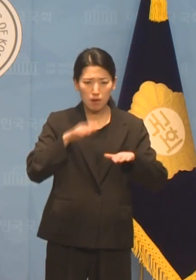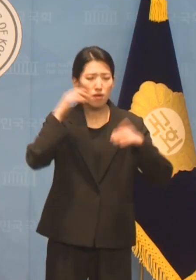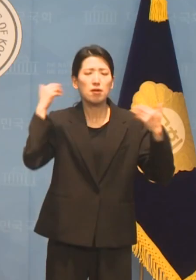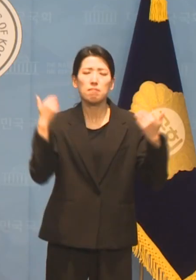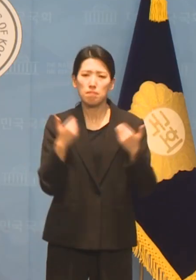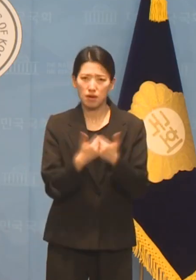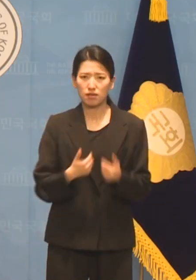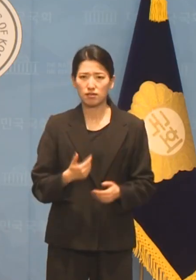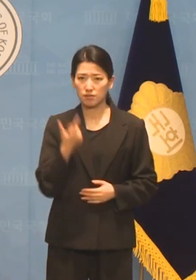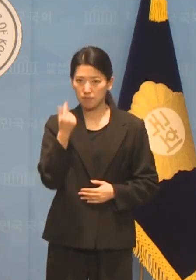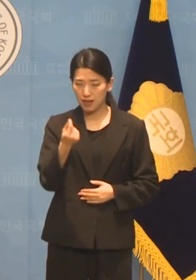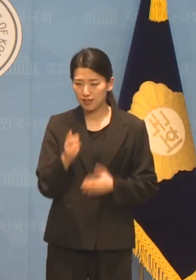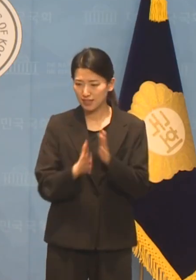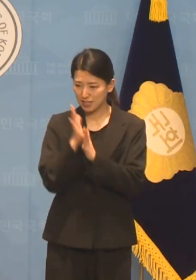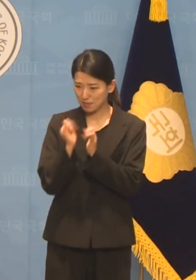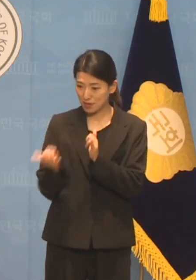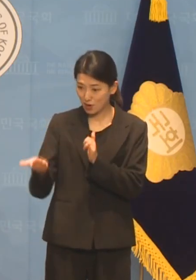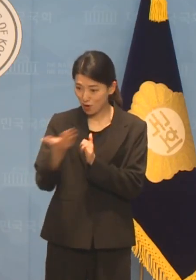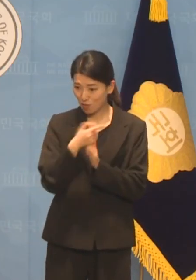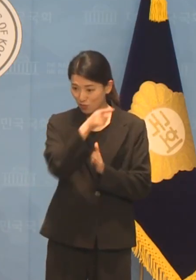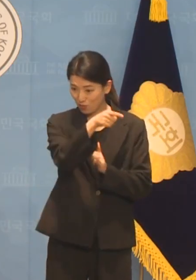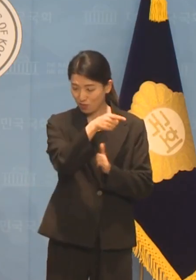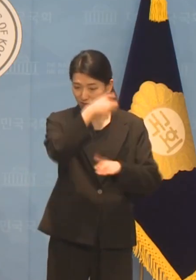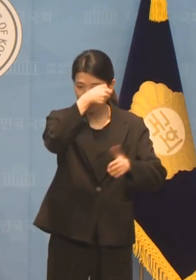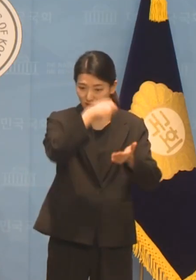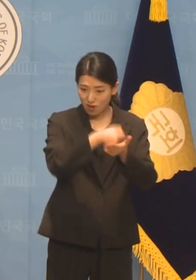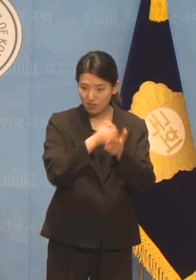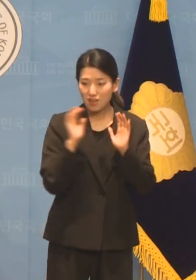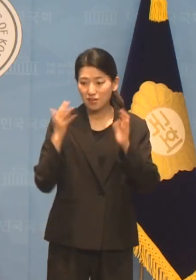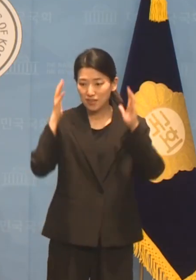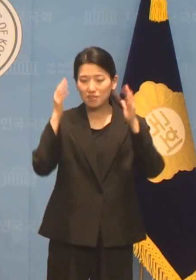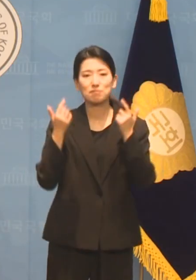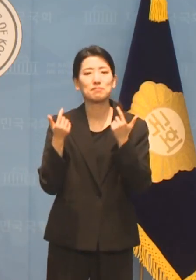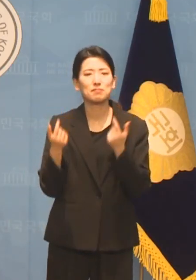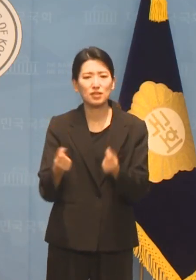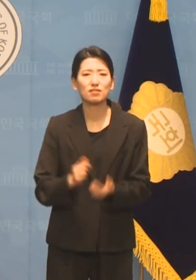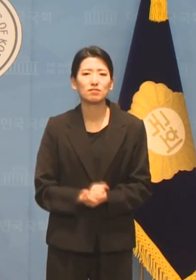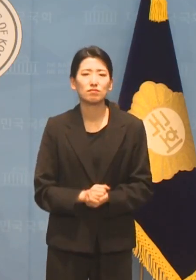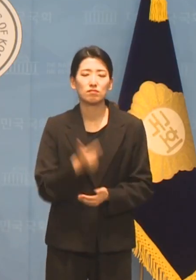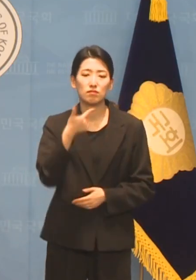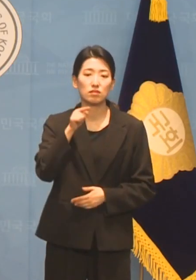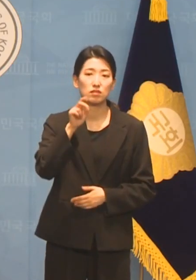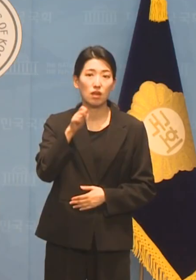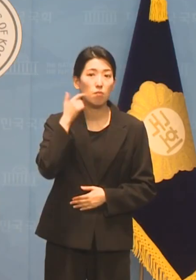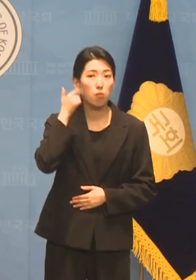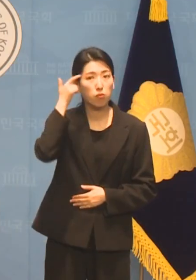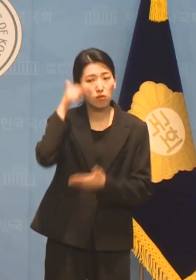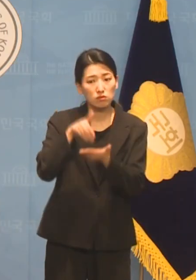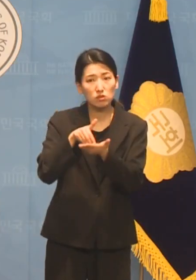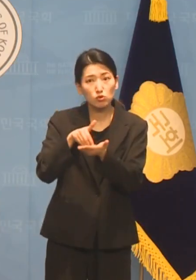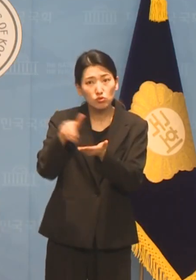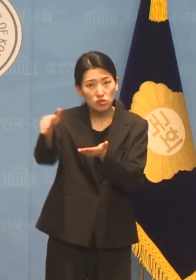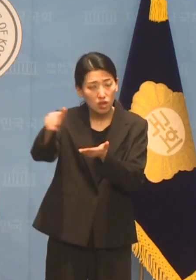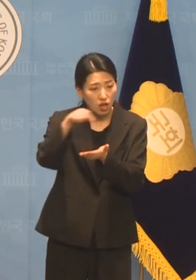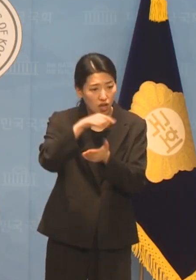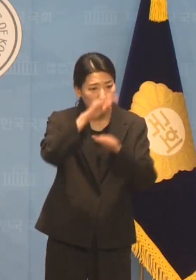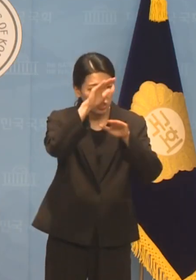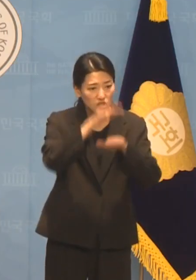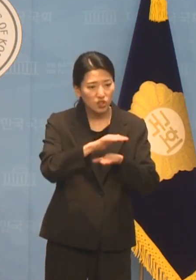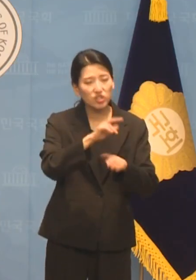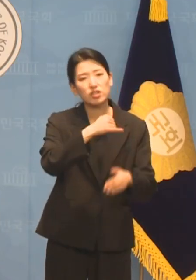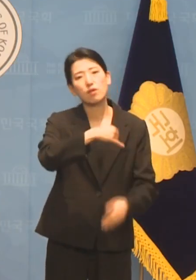우리 시민들과 함께 환영합니다. 남재영 목사의 출교 처분은 그 절차부터가